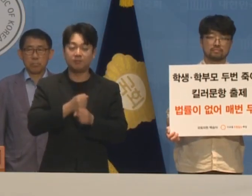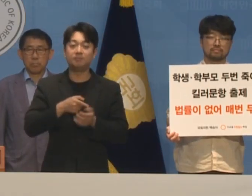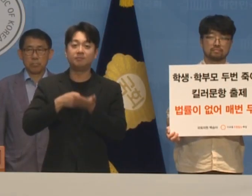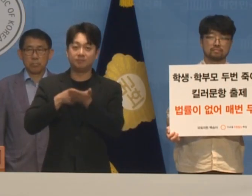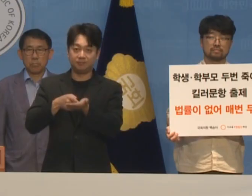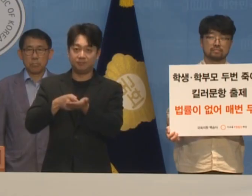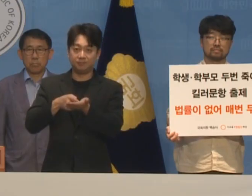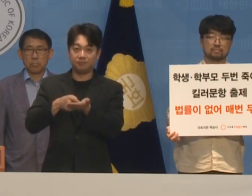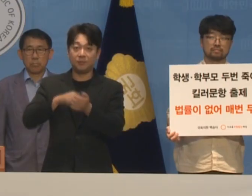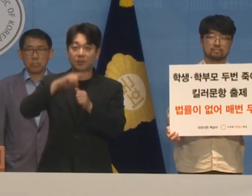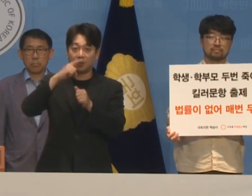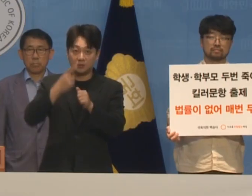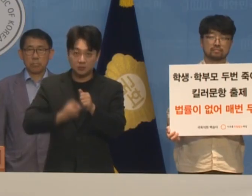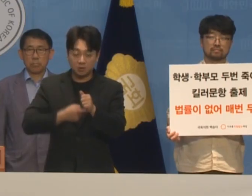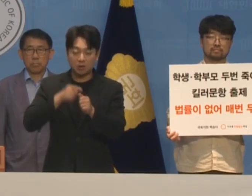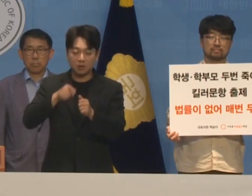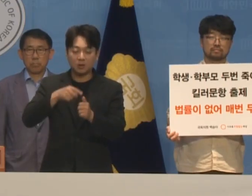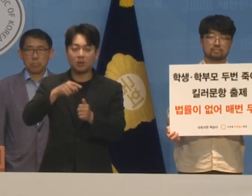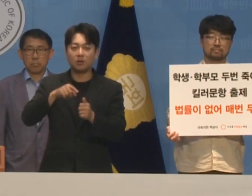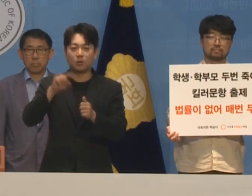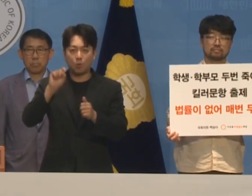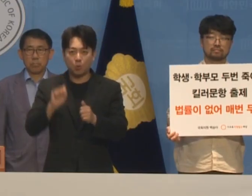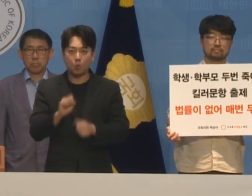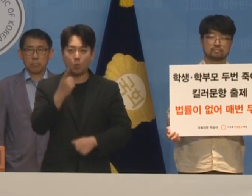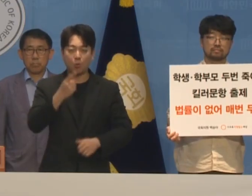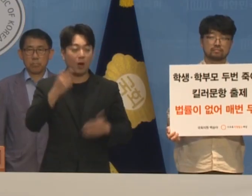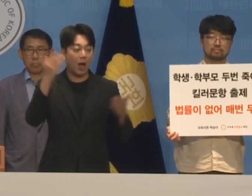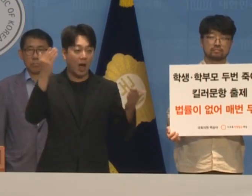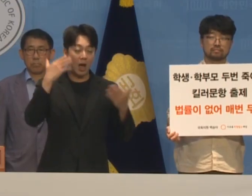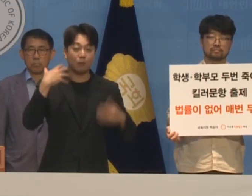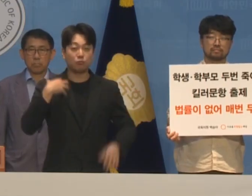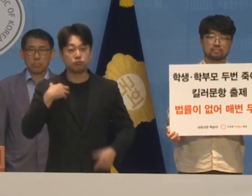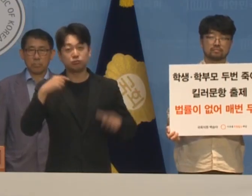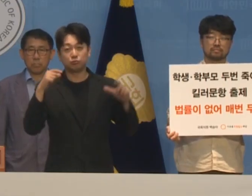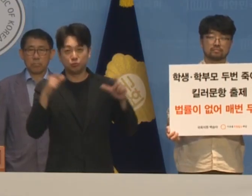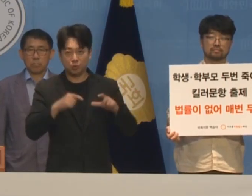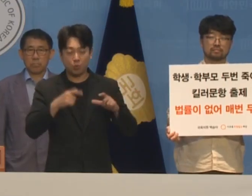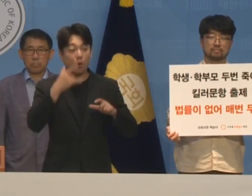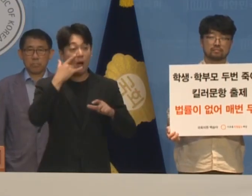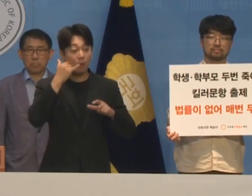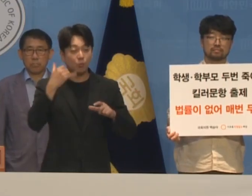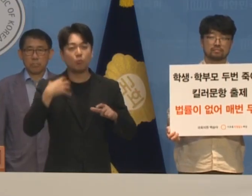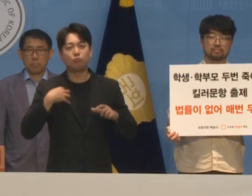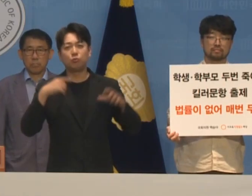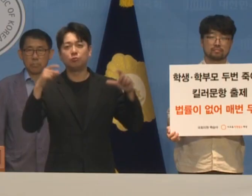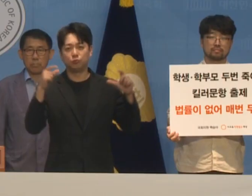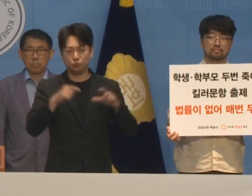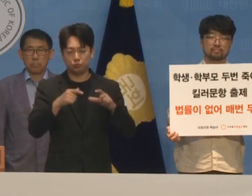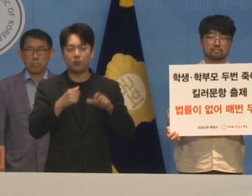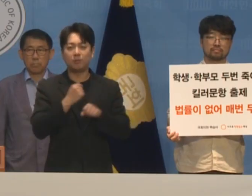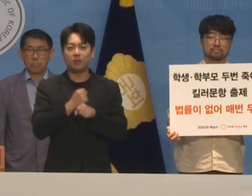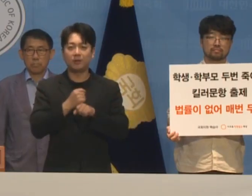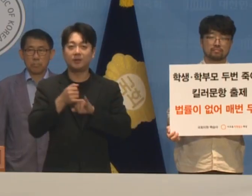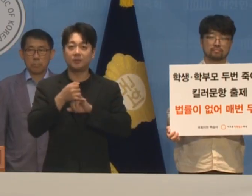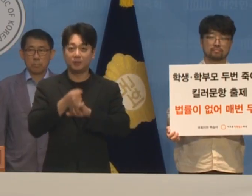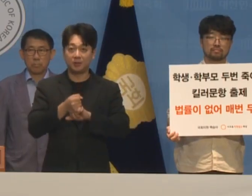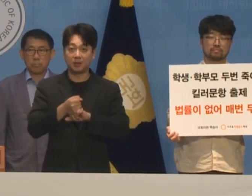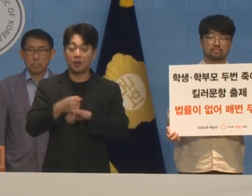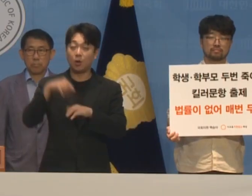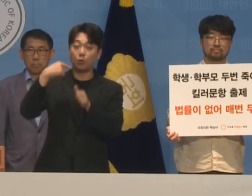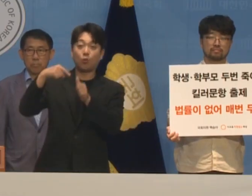더 이상 수험생과 학부모들이 불필요한 부담을 지지 않도록 하겠습니다. 교육부도 수능